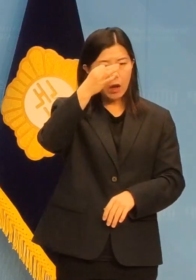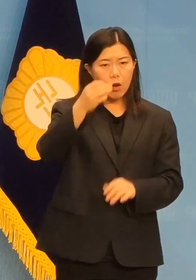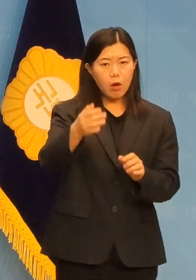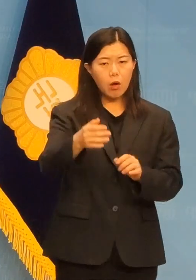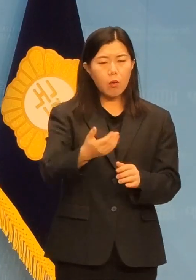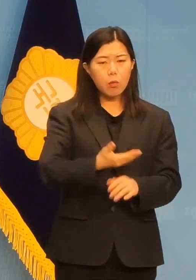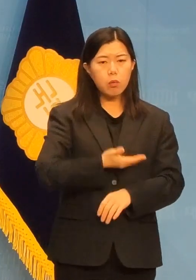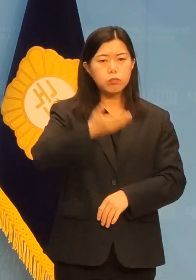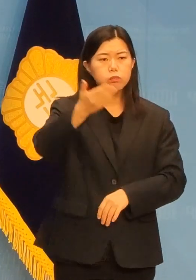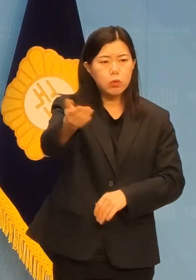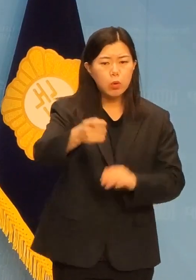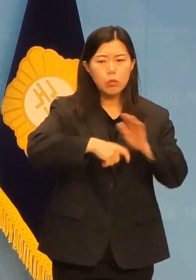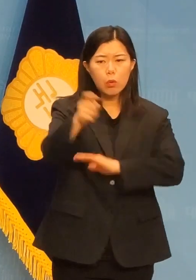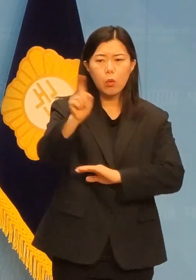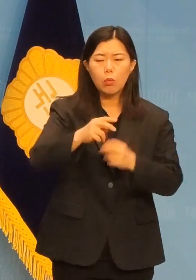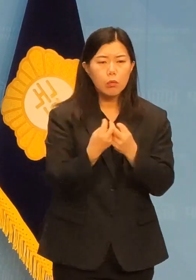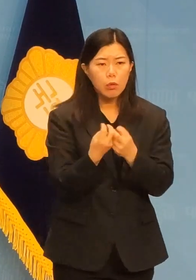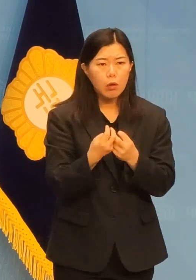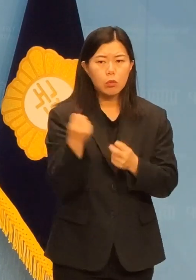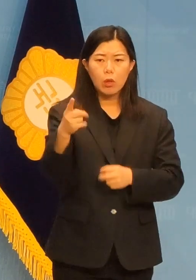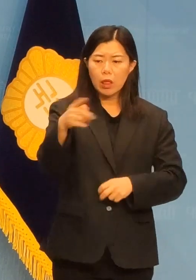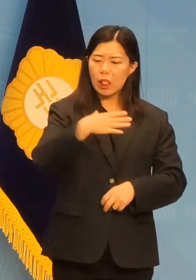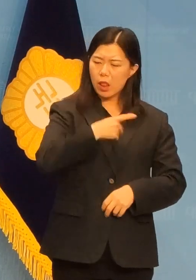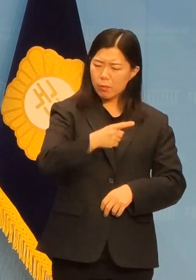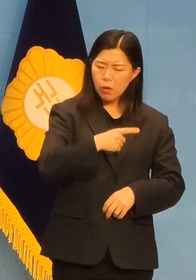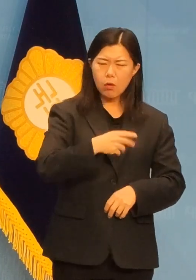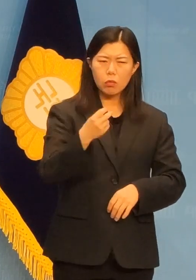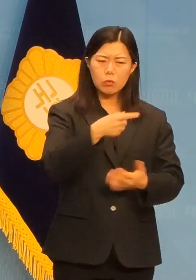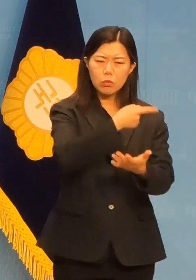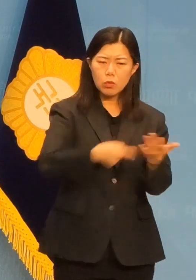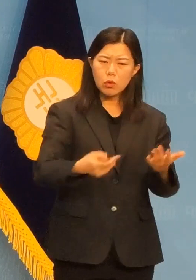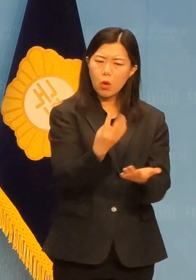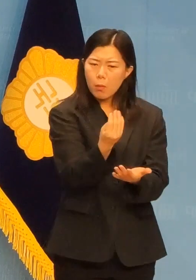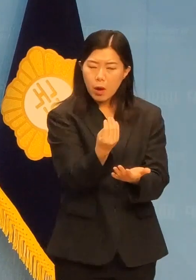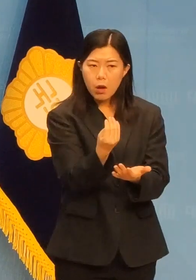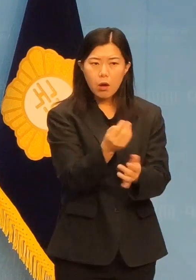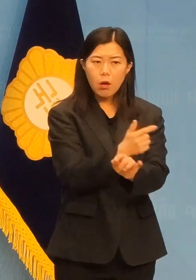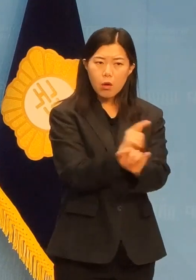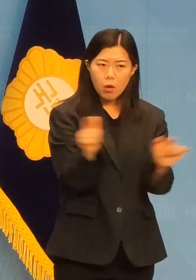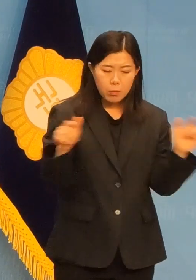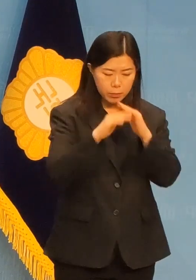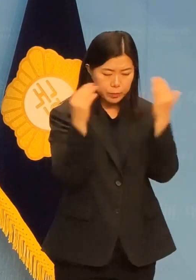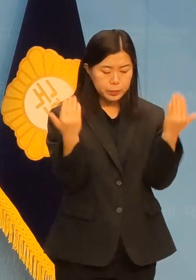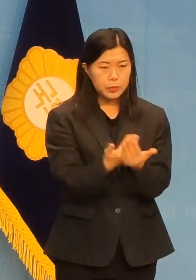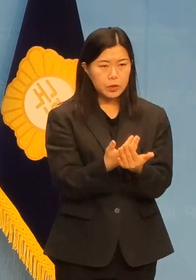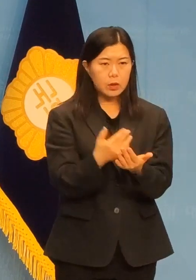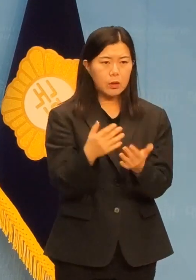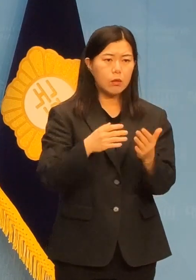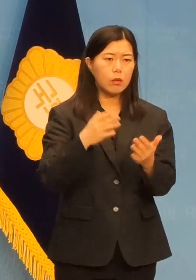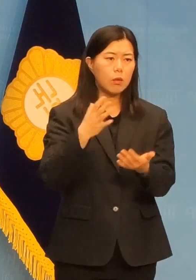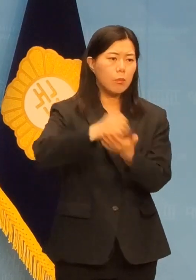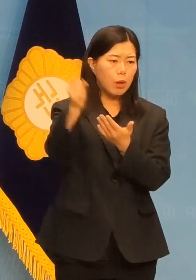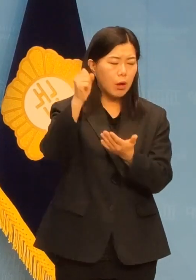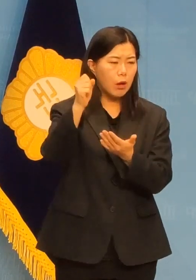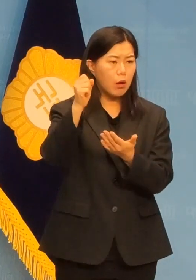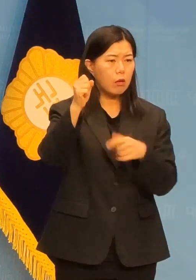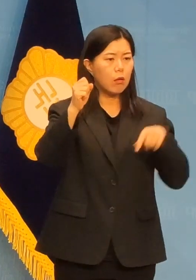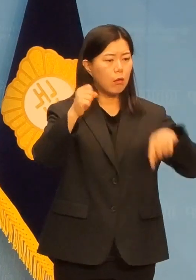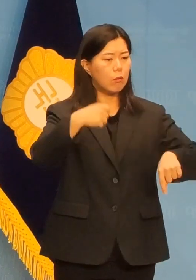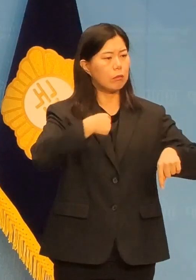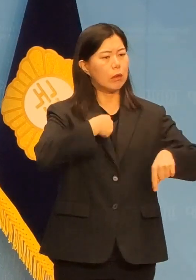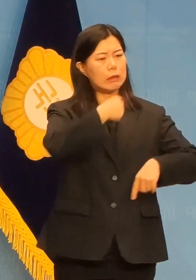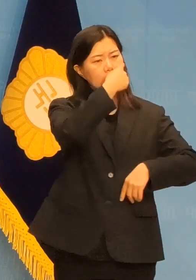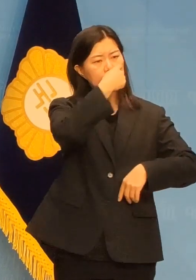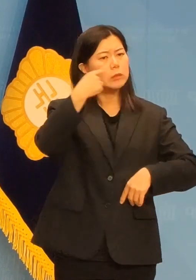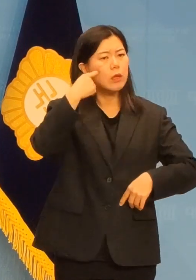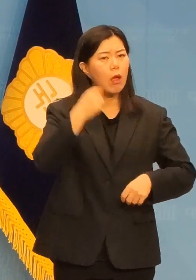넘어갔는지, 대기업이 일부러 그랬는지, 손해가 얼마인지까지를 그 모든 것을 빼앗긴 자가 입증해야